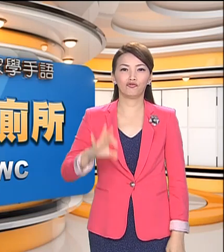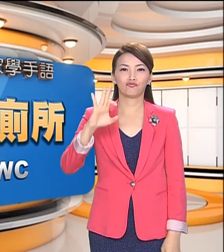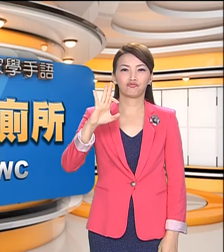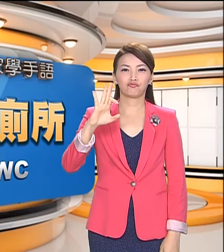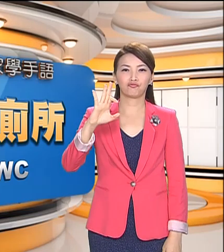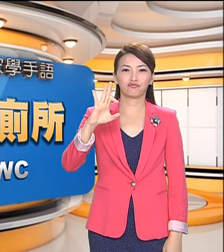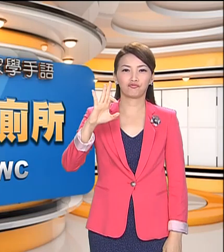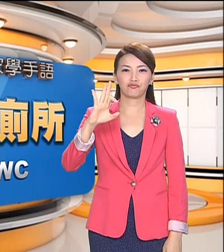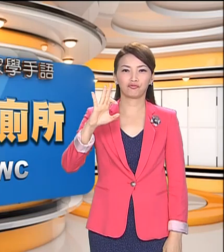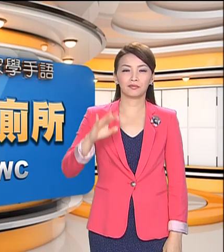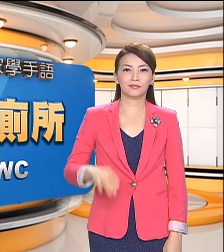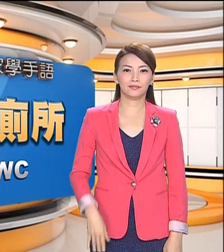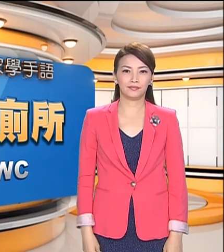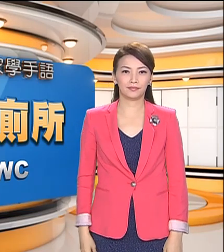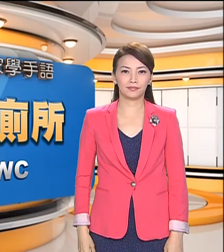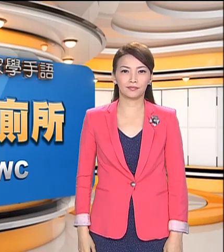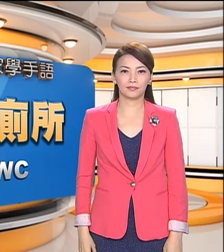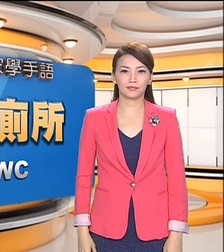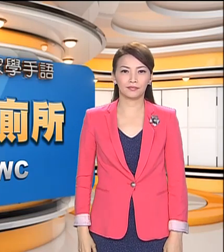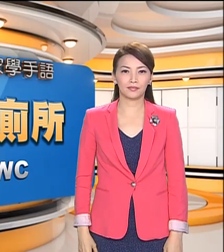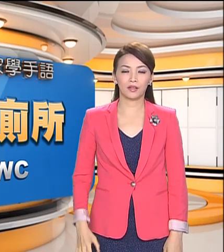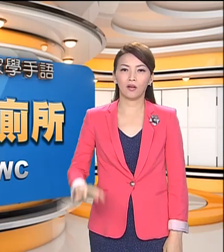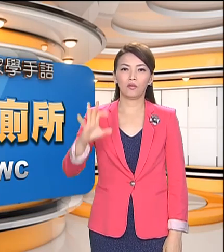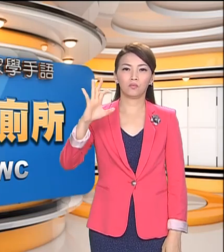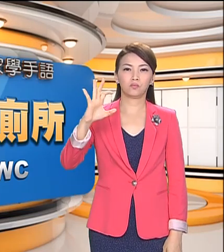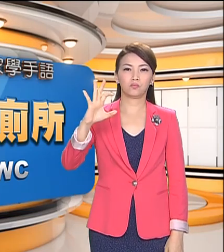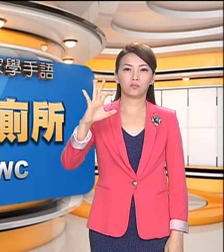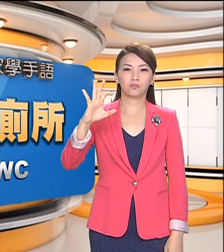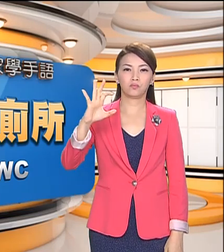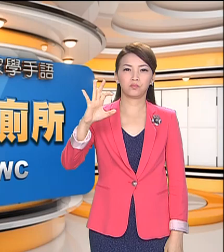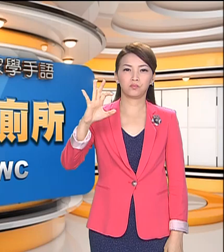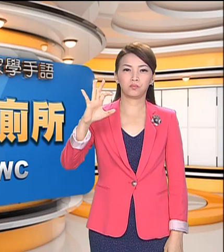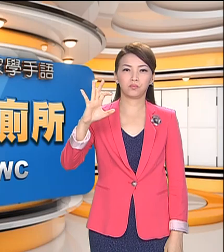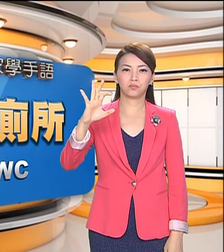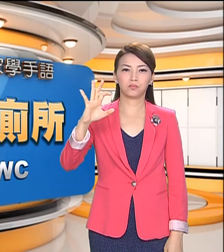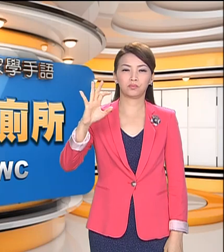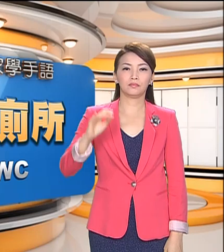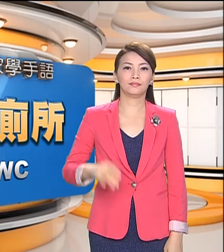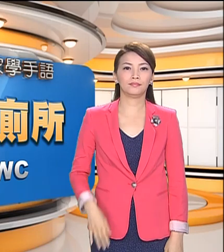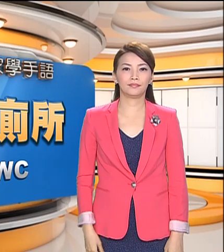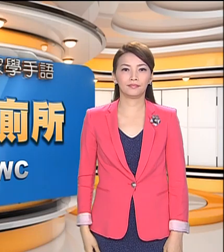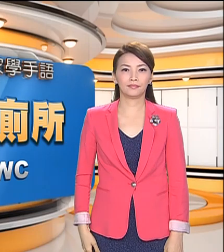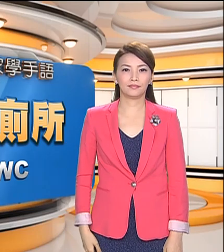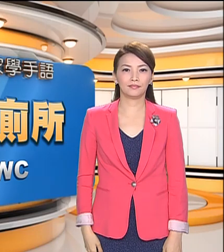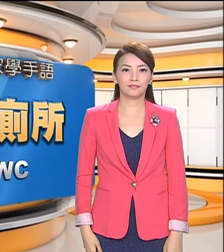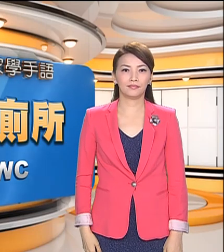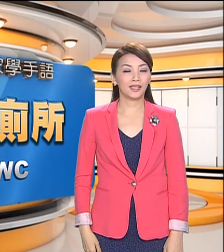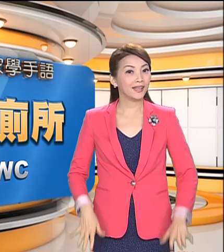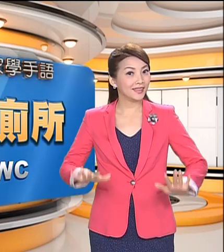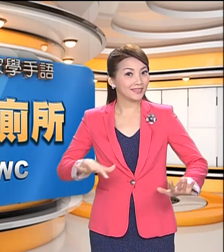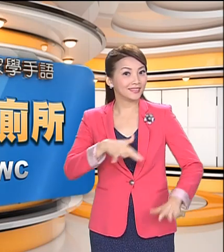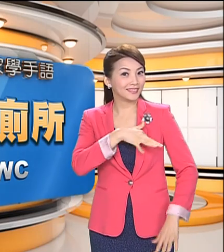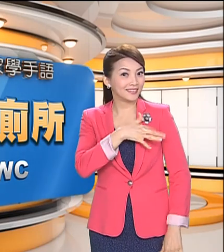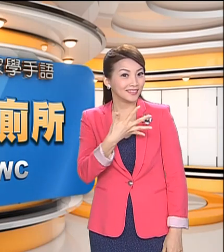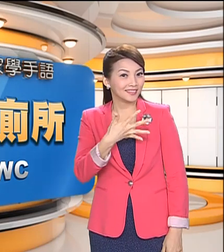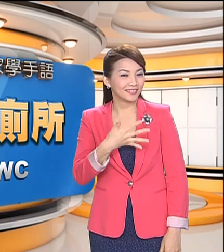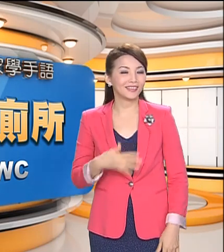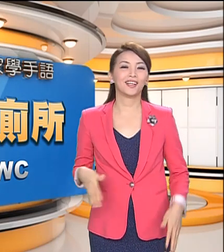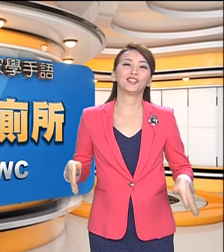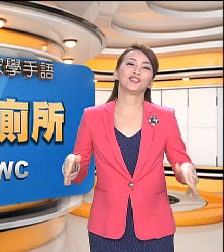指跟食指弯起来，可以看得出来 W 跟 C 的手语合在一起就是上厕所。今天是小